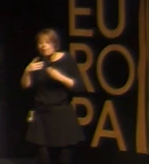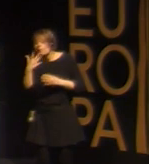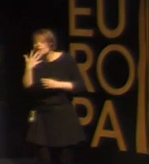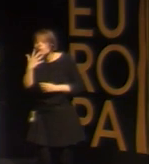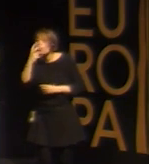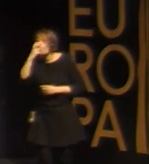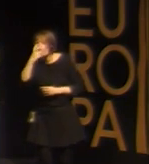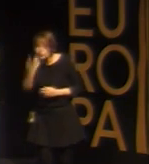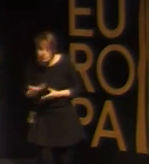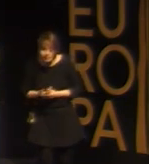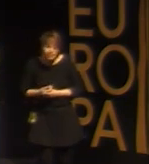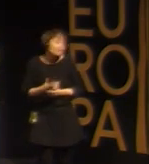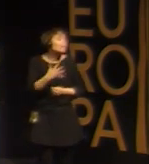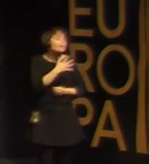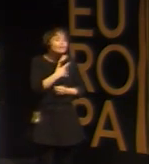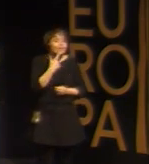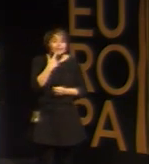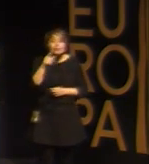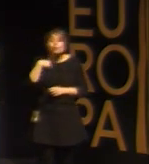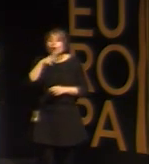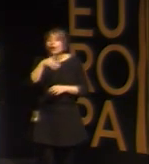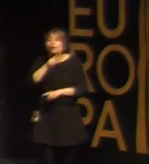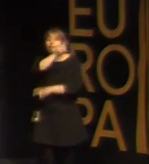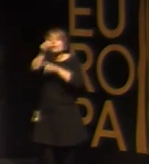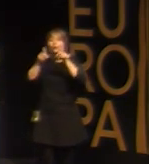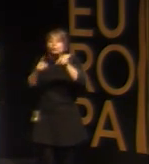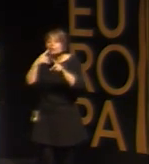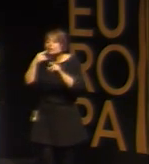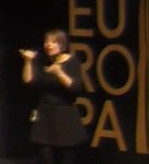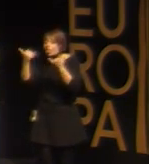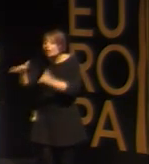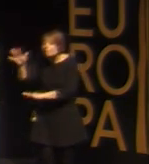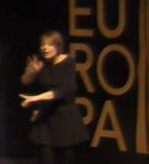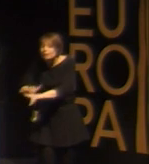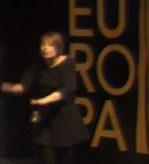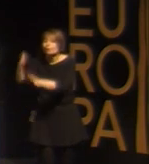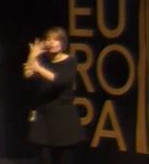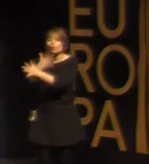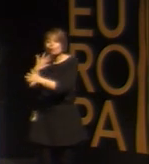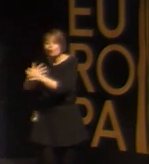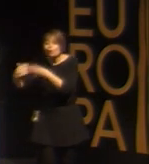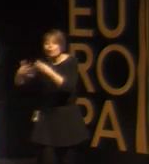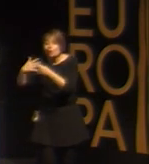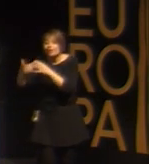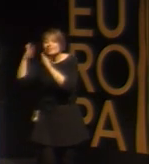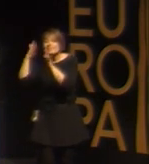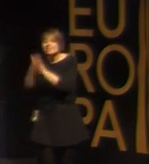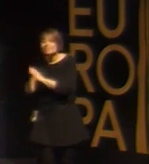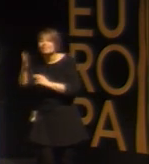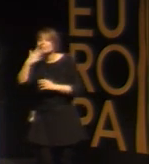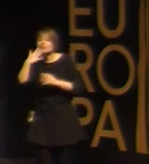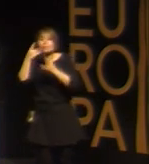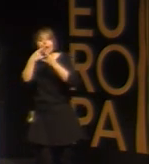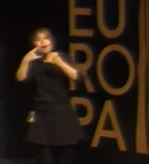por tanto la pregunta la manipulación el juego son la admiración